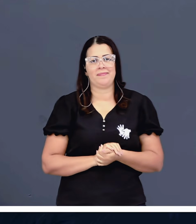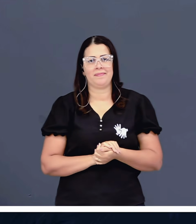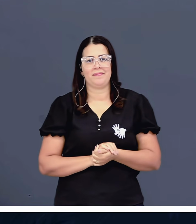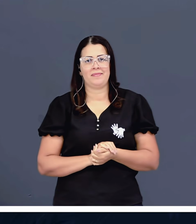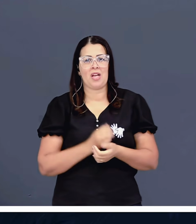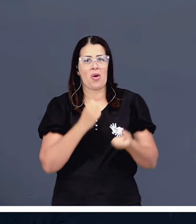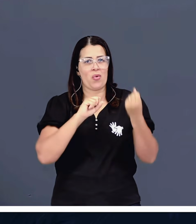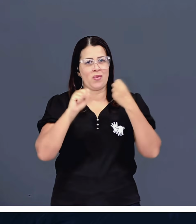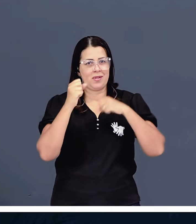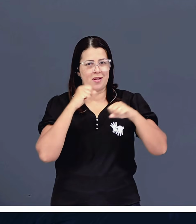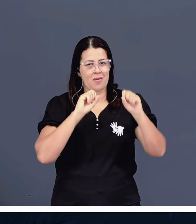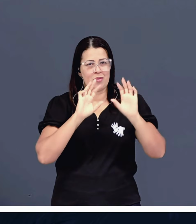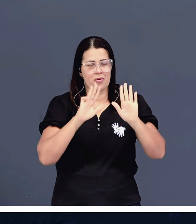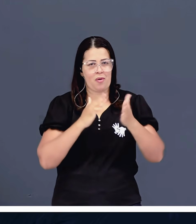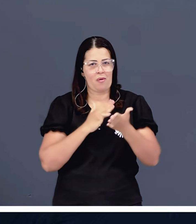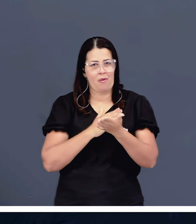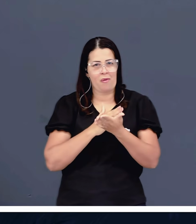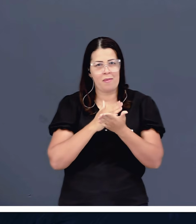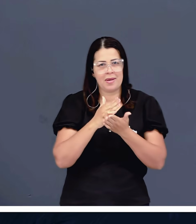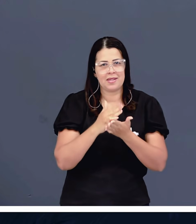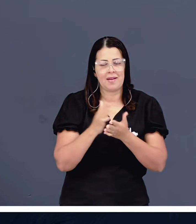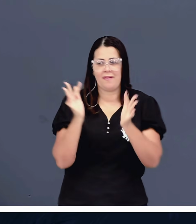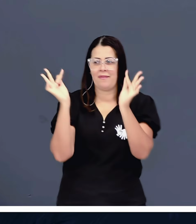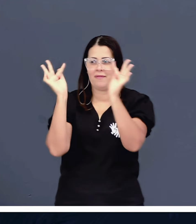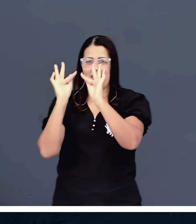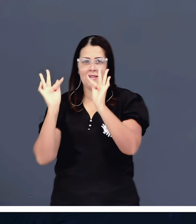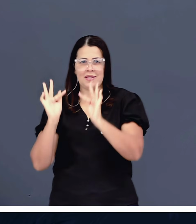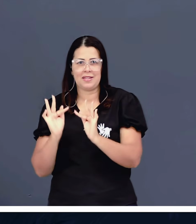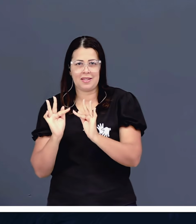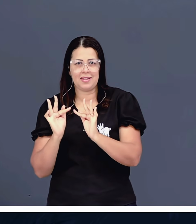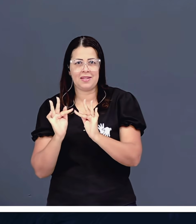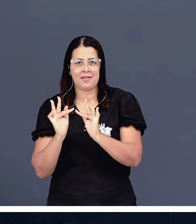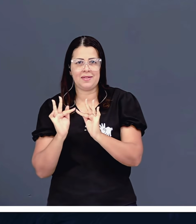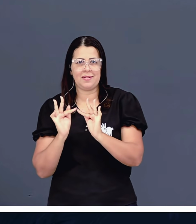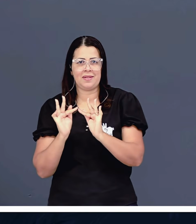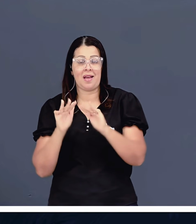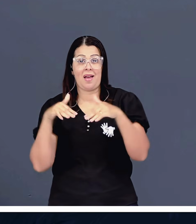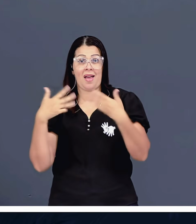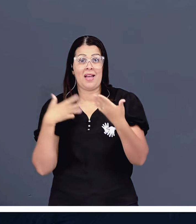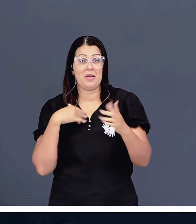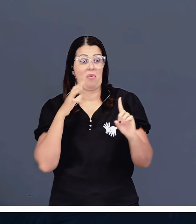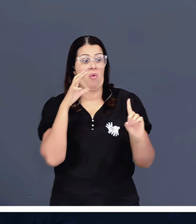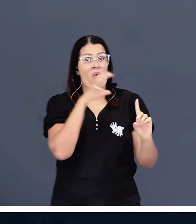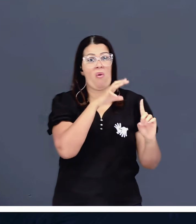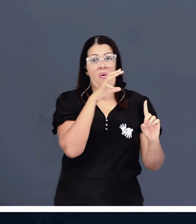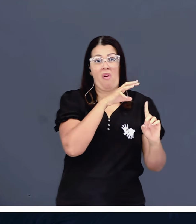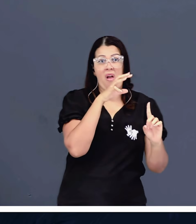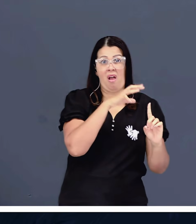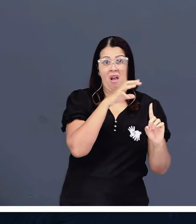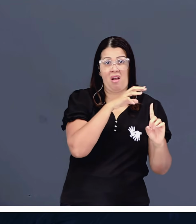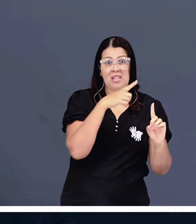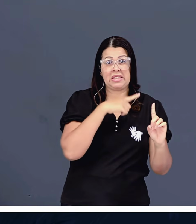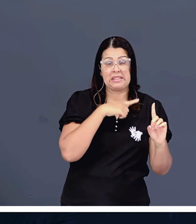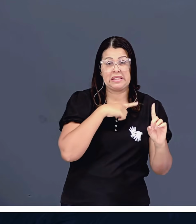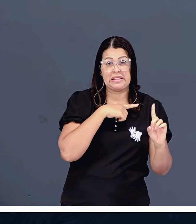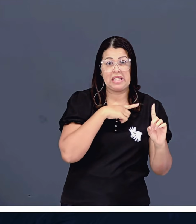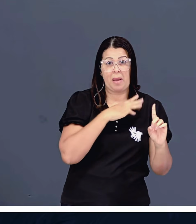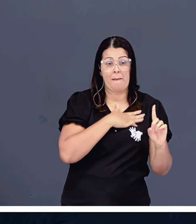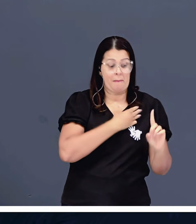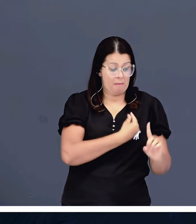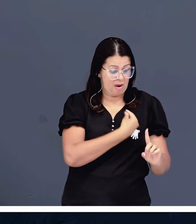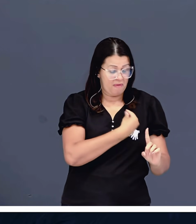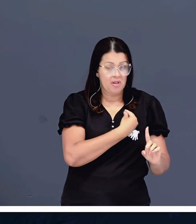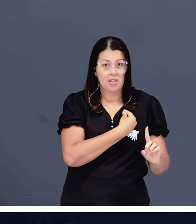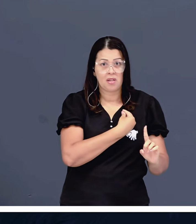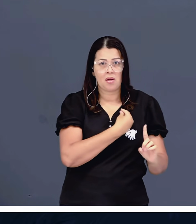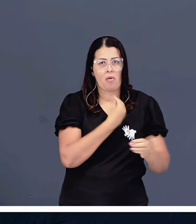O Salmo primeiro já começa assim, condicionando felicidade à influência que eu tenho na minha vida.